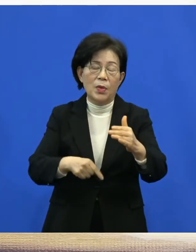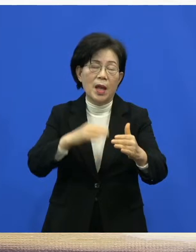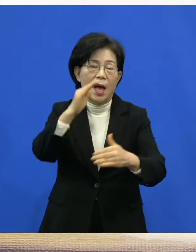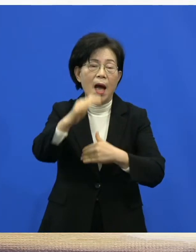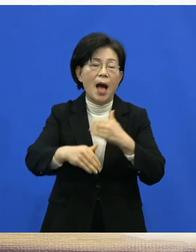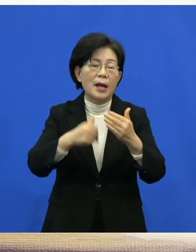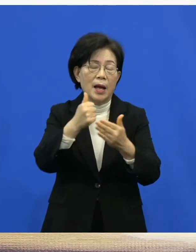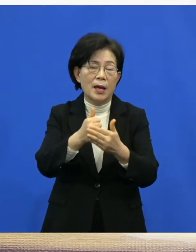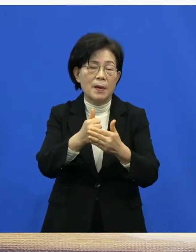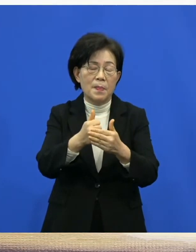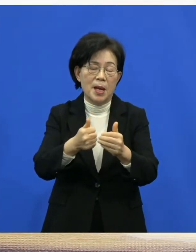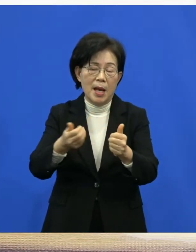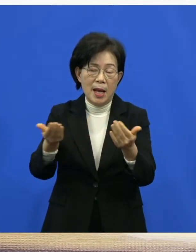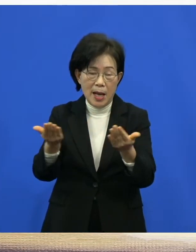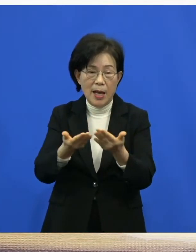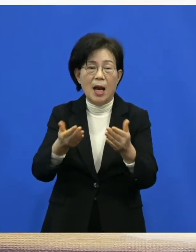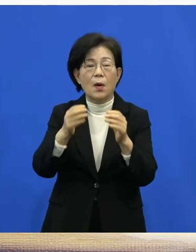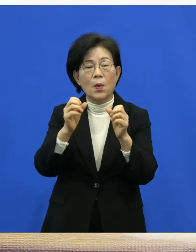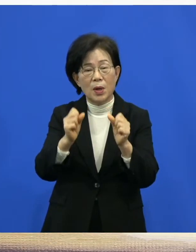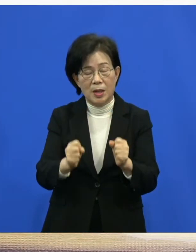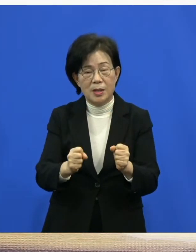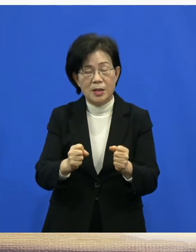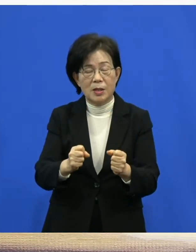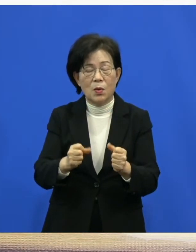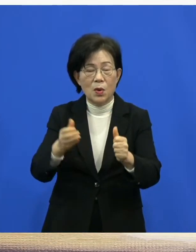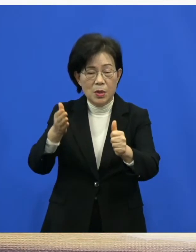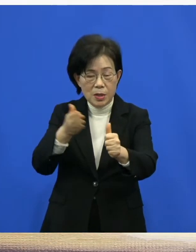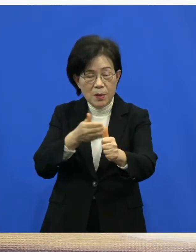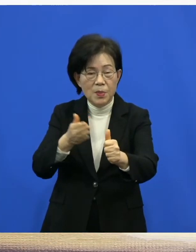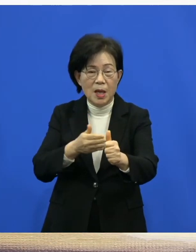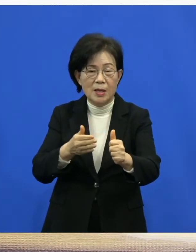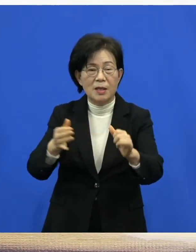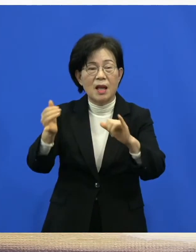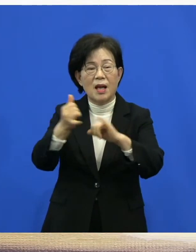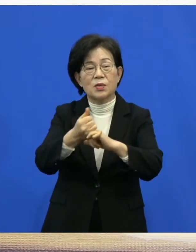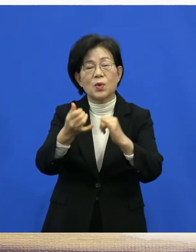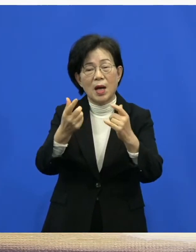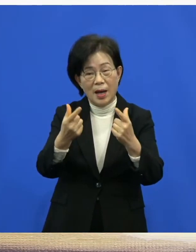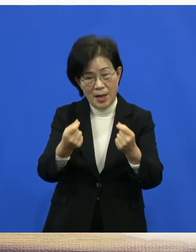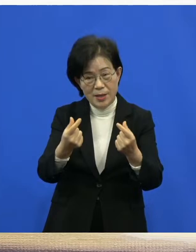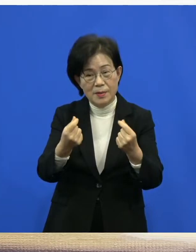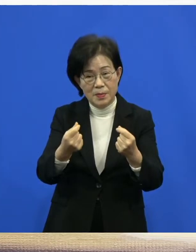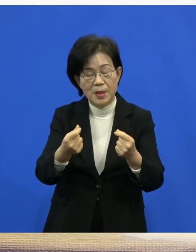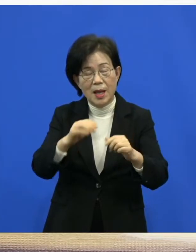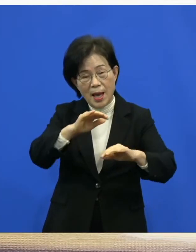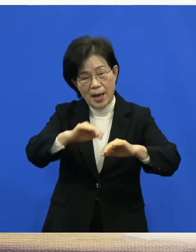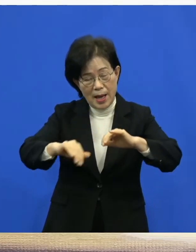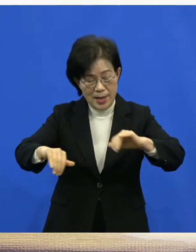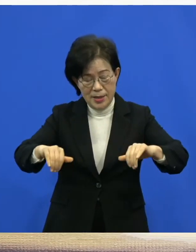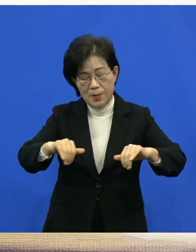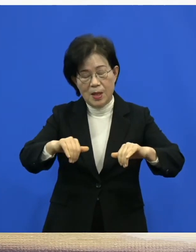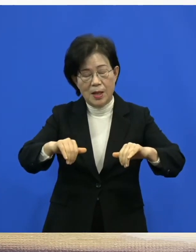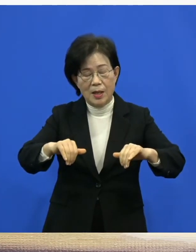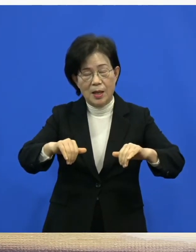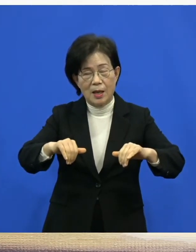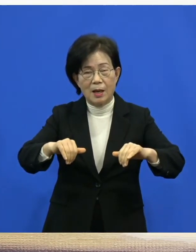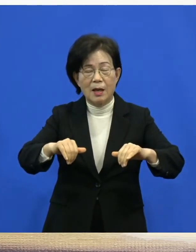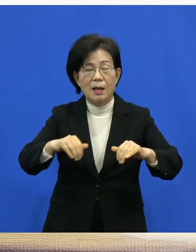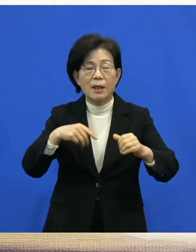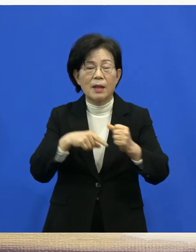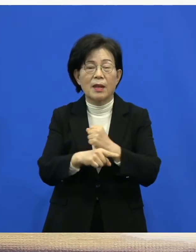워킹하시겠다, 일하시겠다, 섭리하시겠다, 관여하시겠다, 개입하시겠다는 거예요.